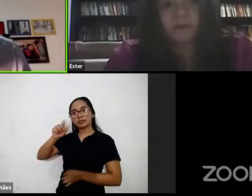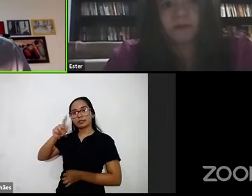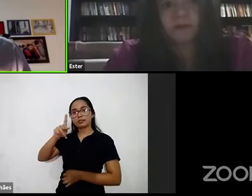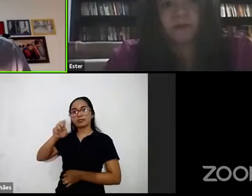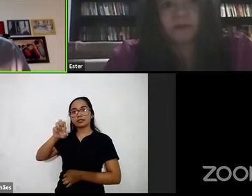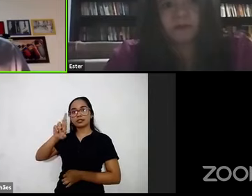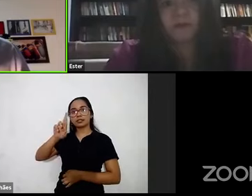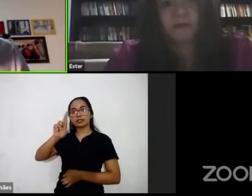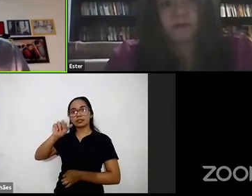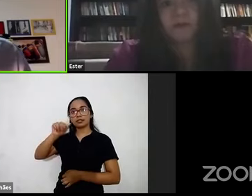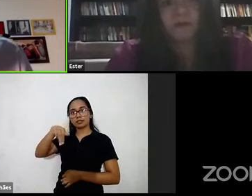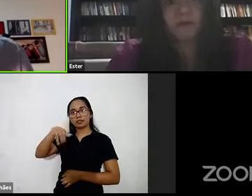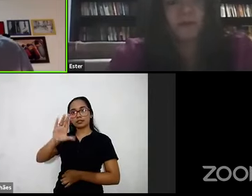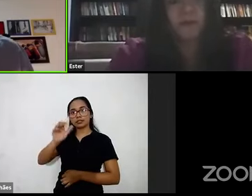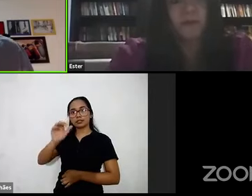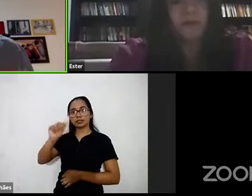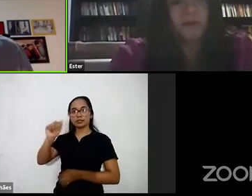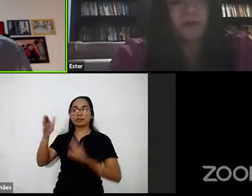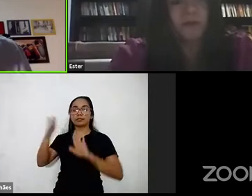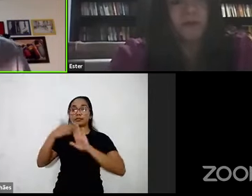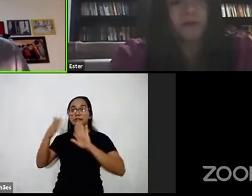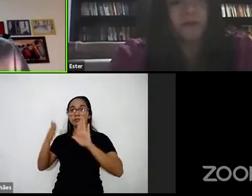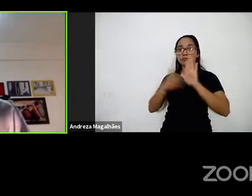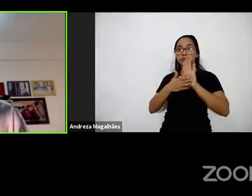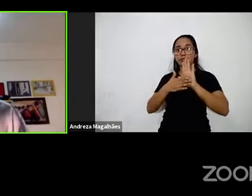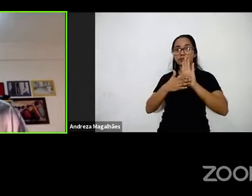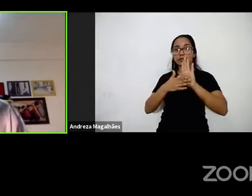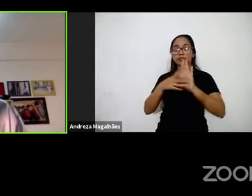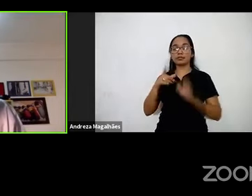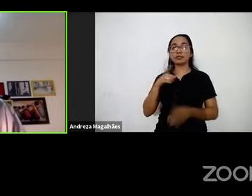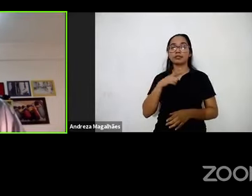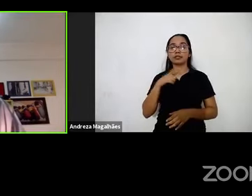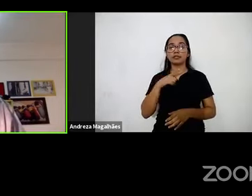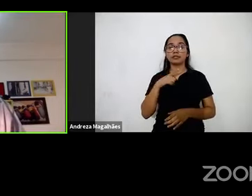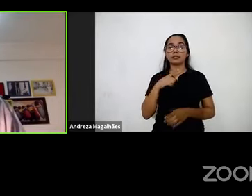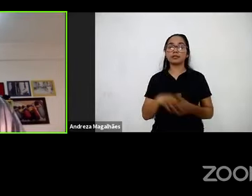organizaresperança.com/propostas. Para nós é super importante. Eu vi aqui que a Cecília colocou também, né?